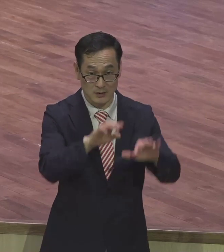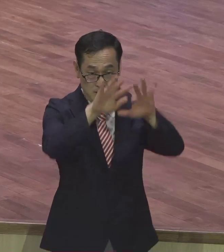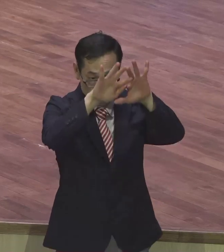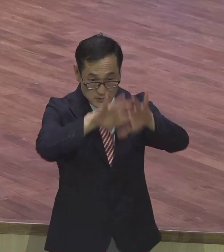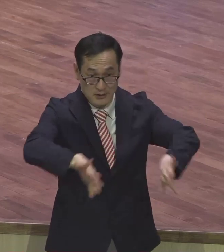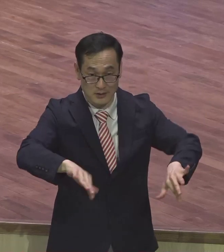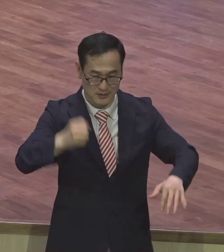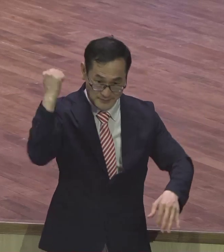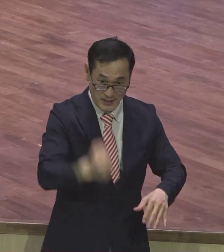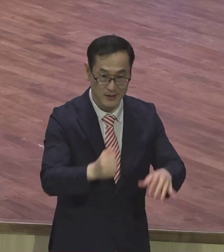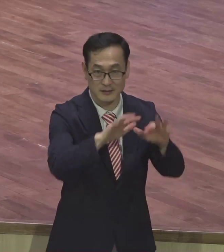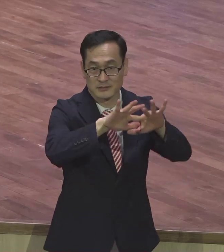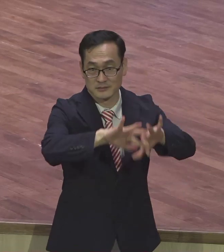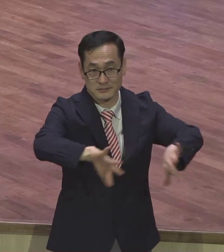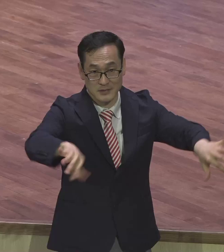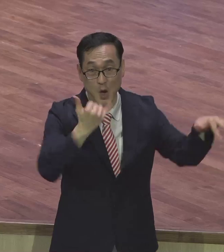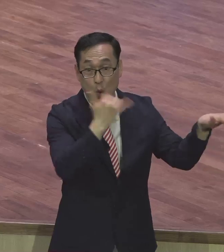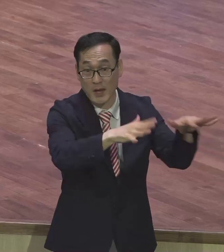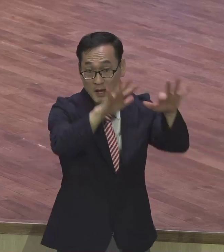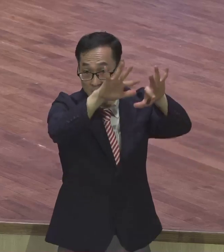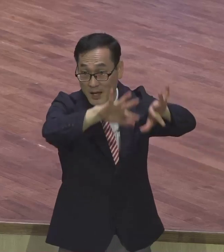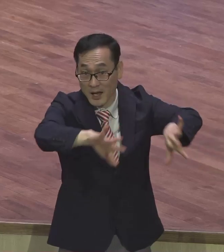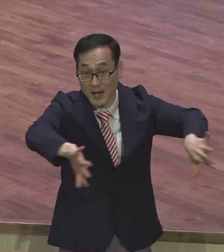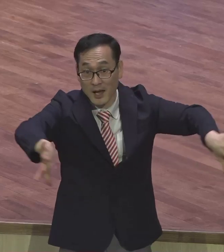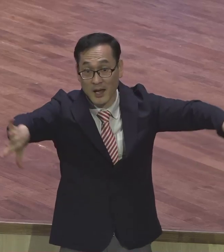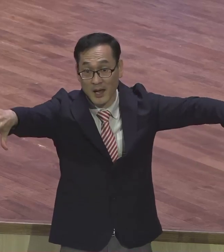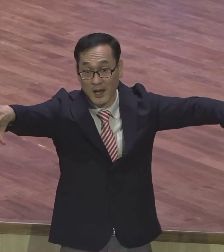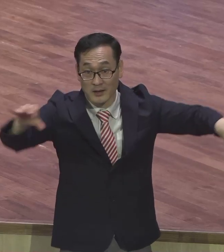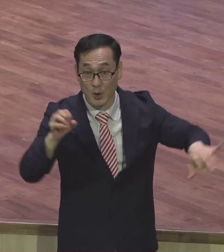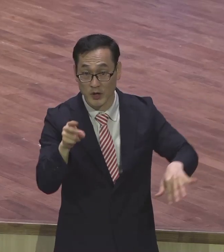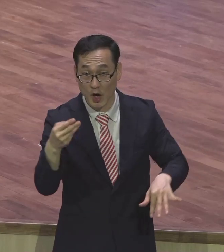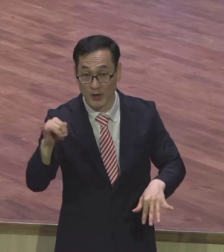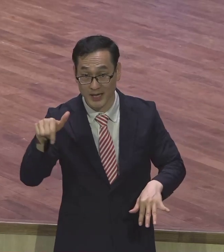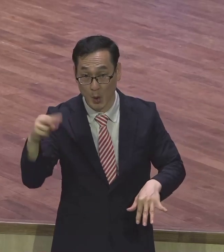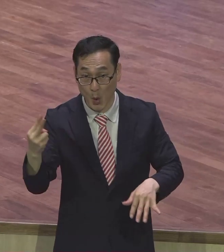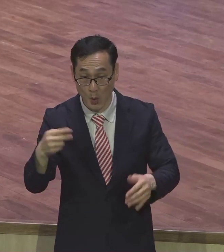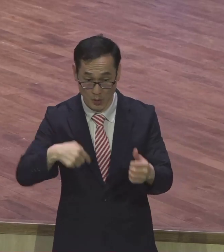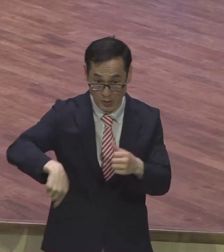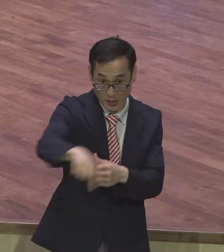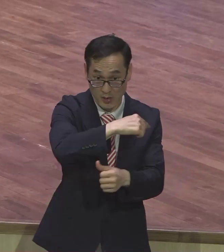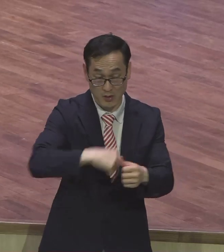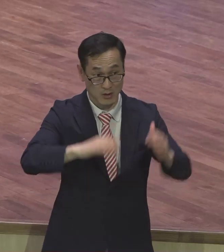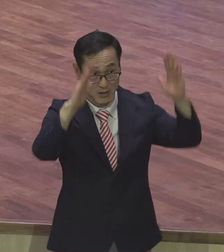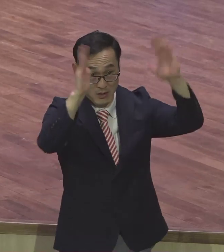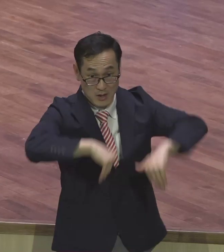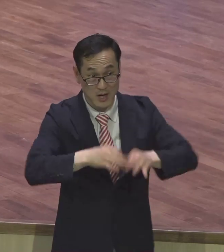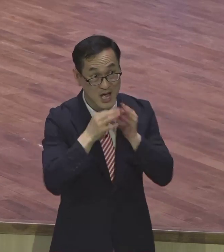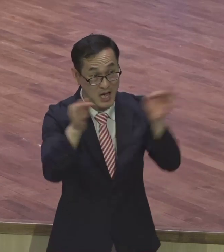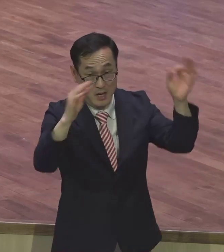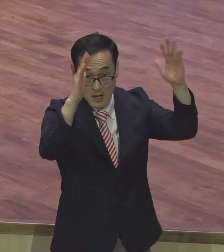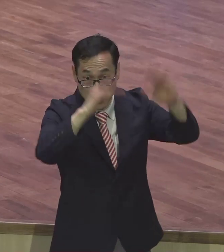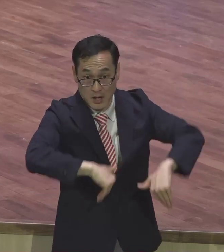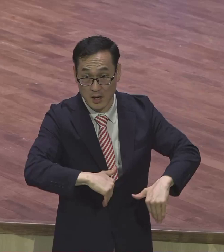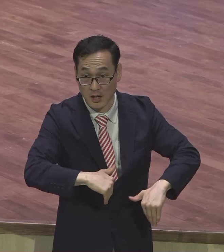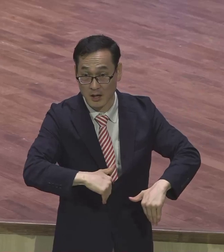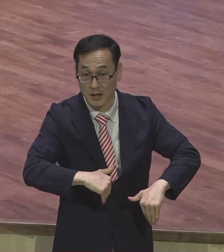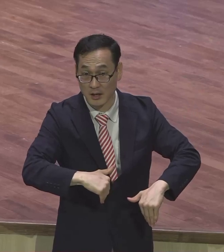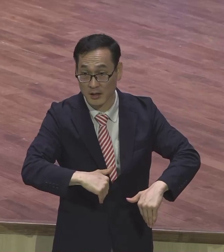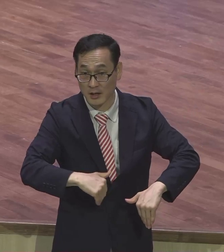요구하고 그렇게 넘어설 수 있습니까 손가락 하나 안 대고 딱 무너뜨립니까 하나님의 스케일을 체험한 거예요